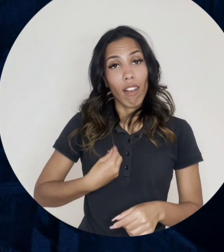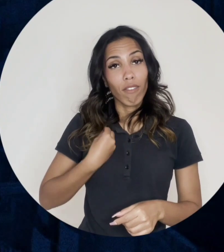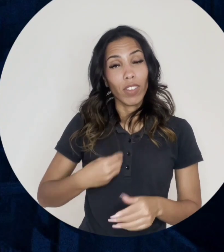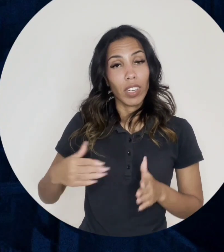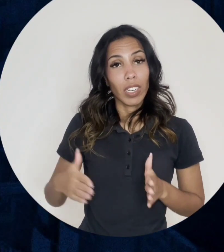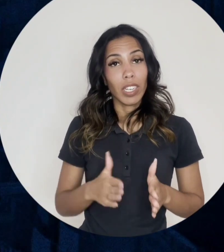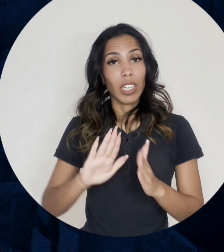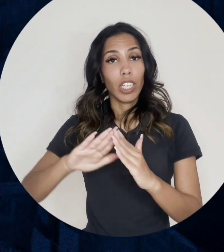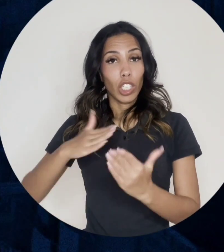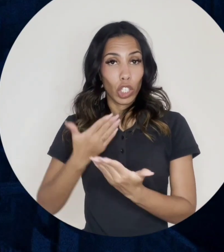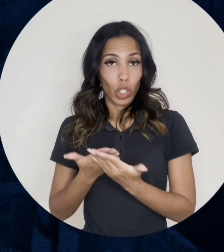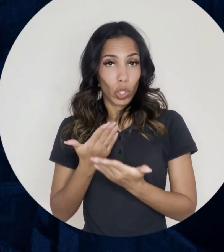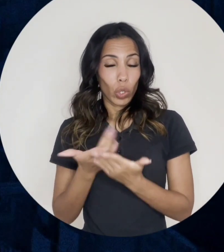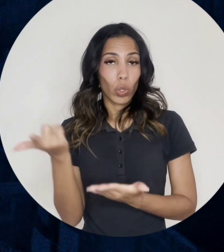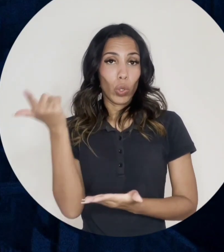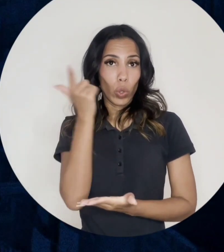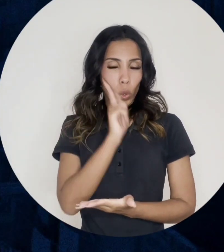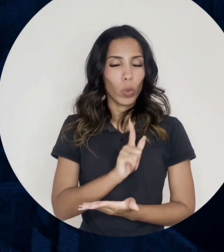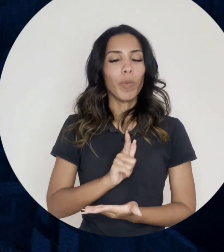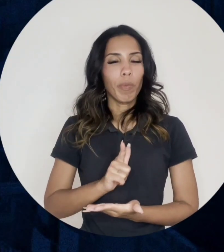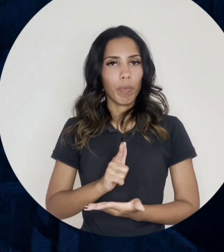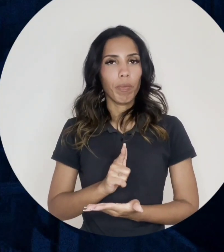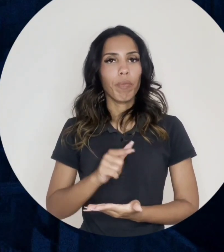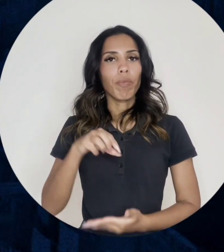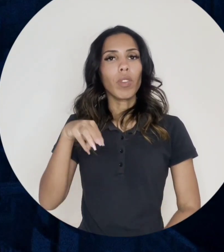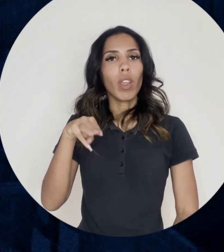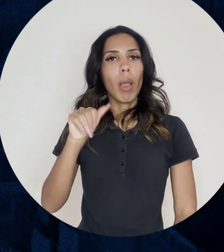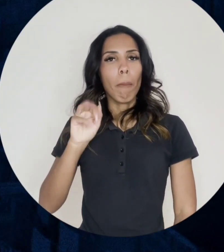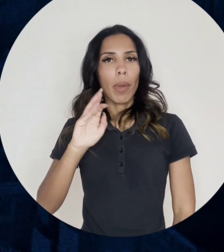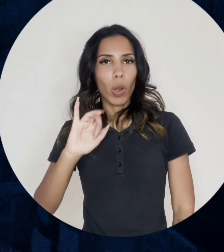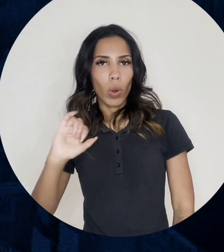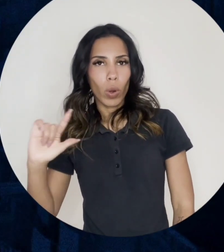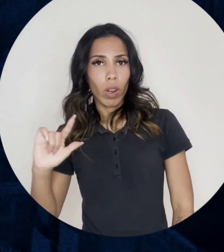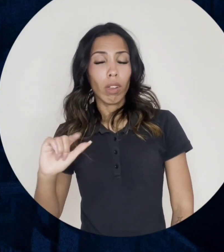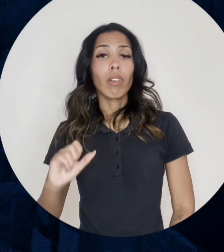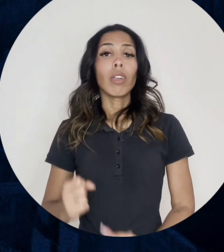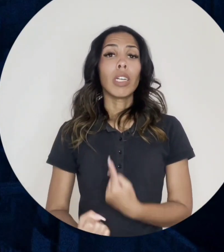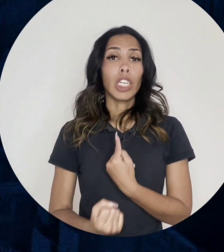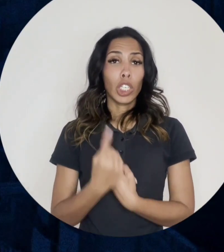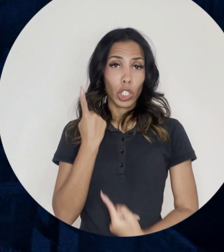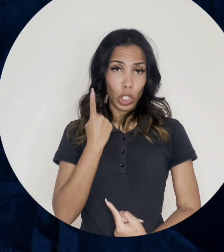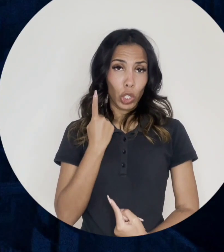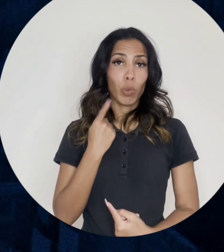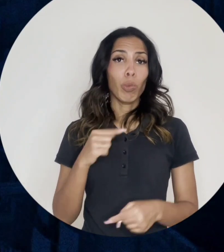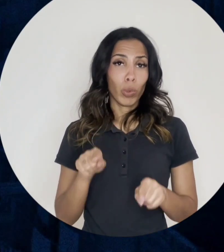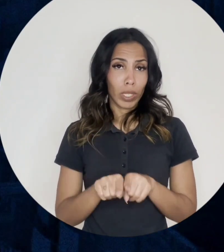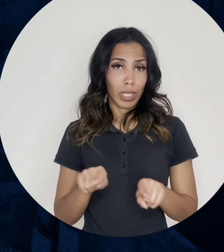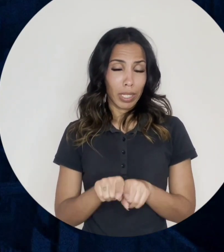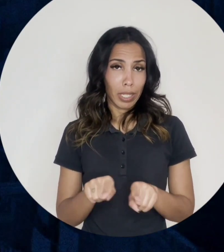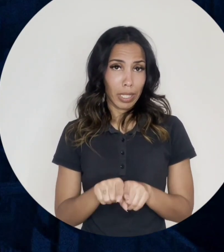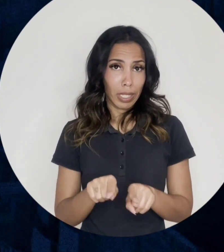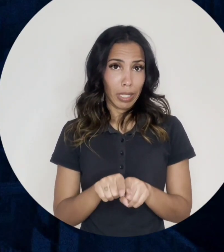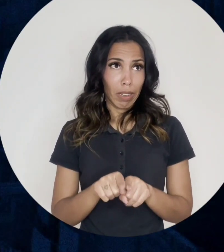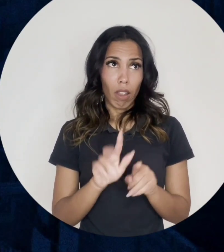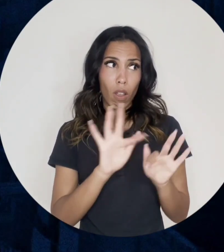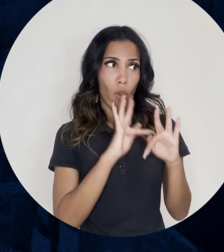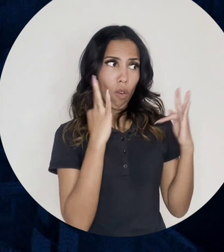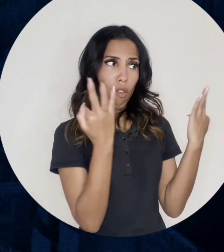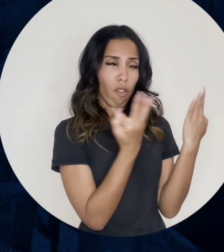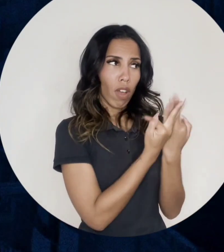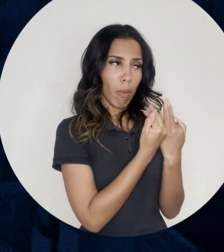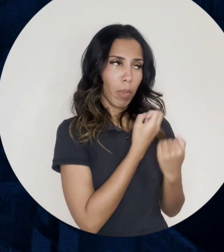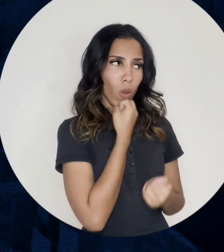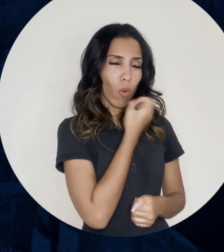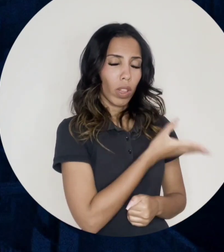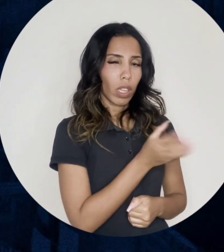foi a Paula Brito. Eu estudei no Manuel Cícero, fui expulsa. Algum tempo eu não falei para a família que eu tinha sido